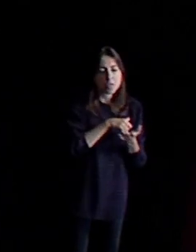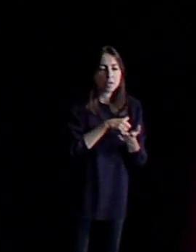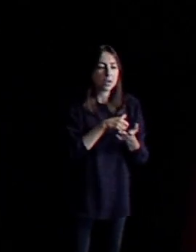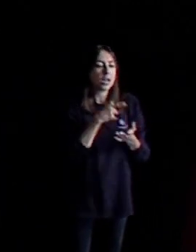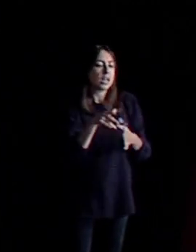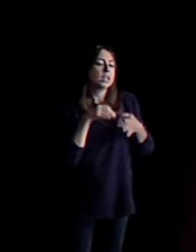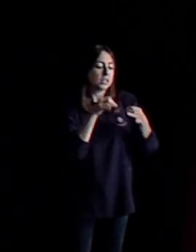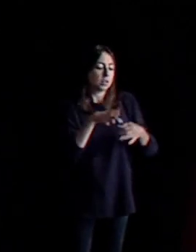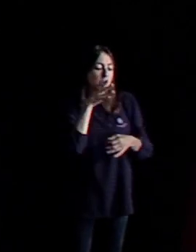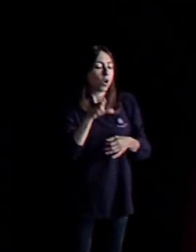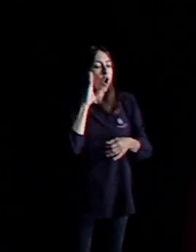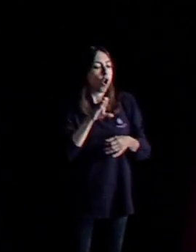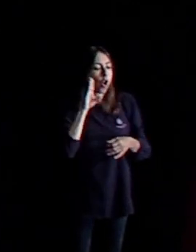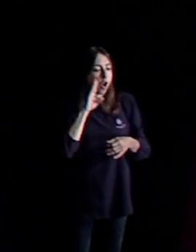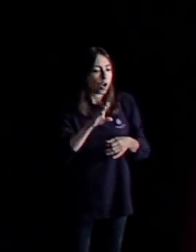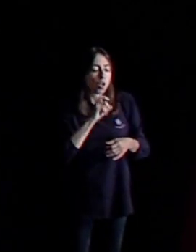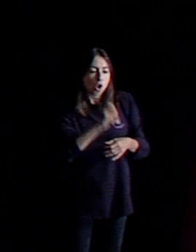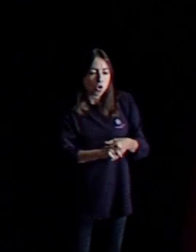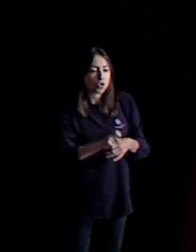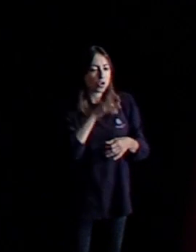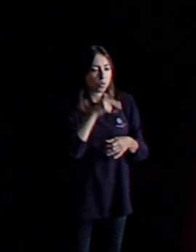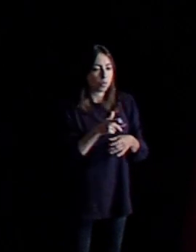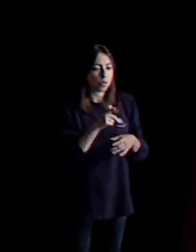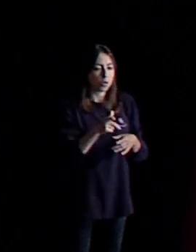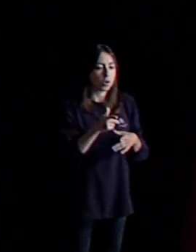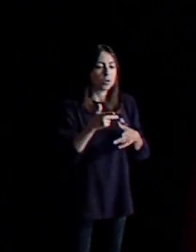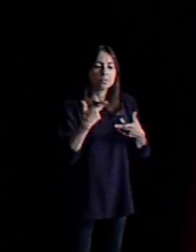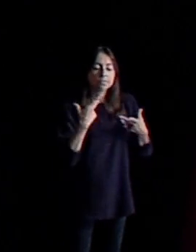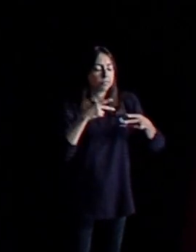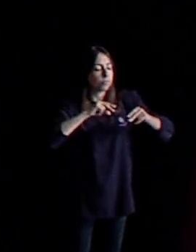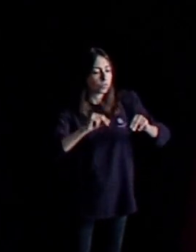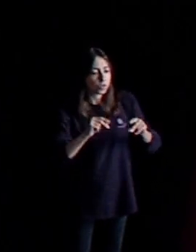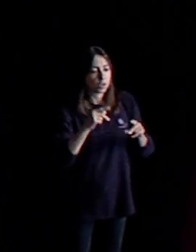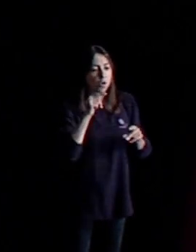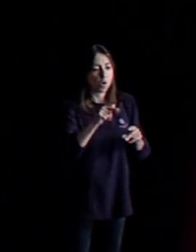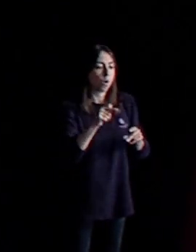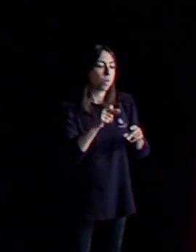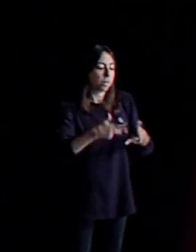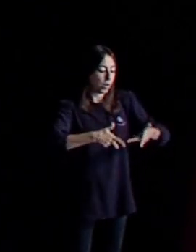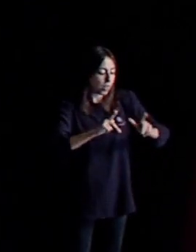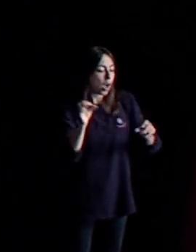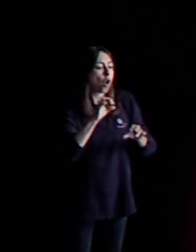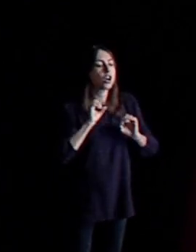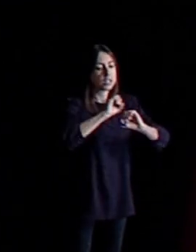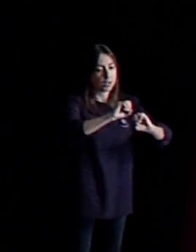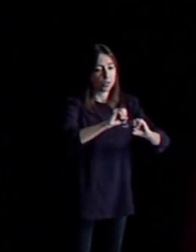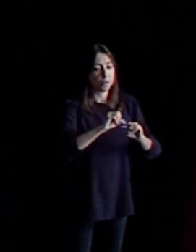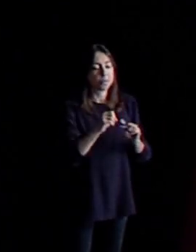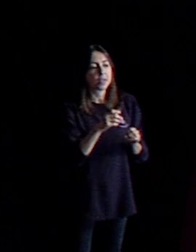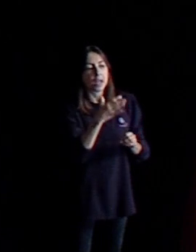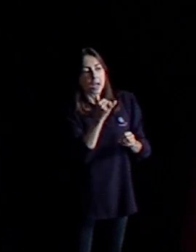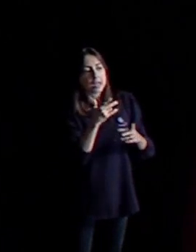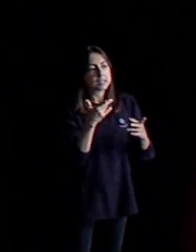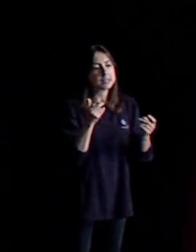siempre motivados por odio, por prejuicio, por intolerancia o por rechazo. Hay discrepancia